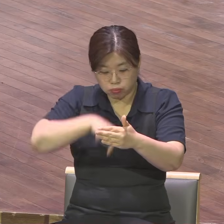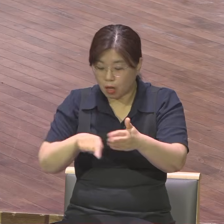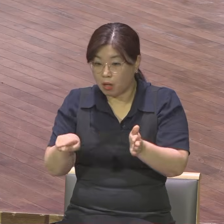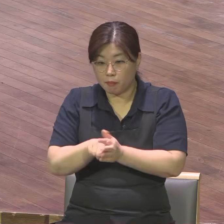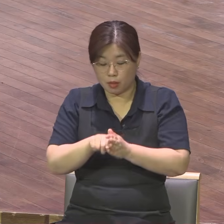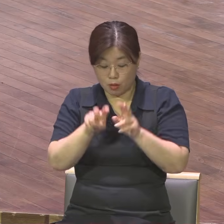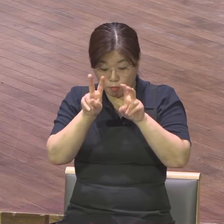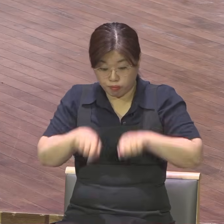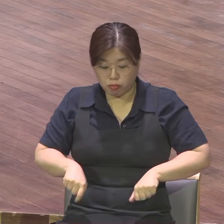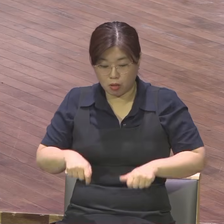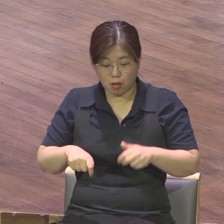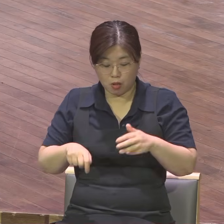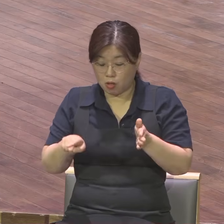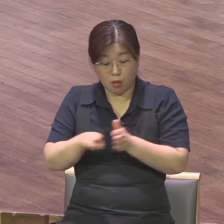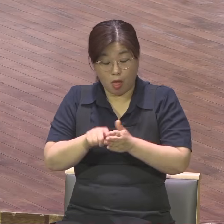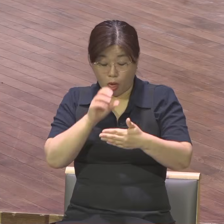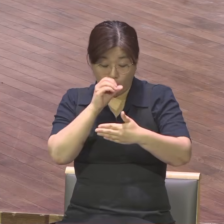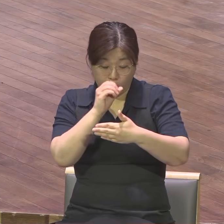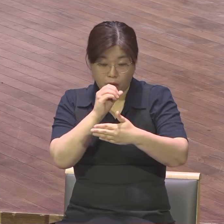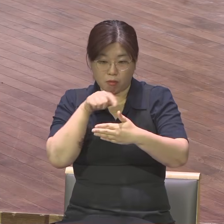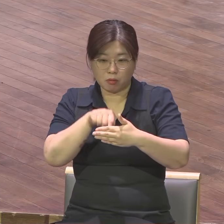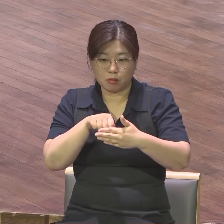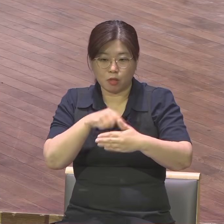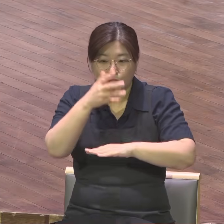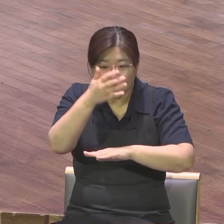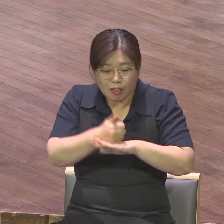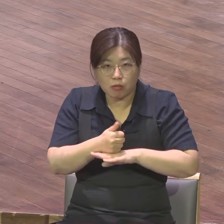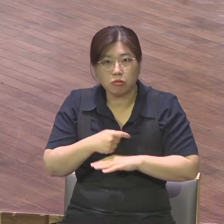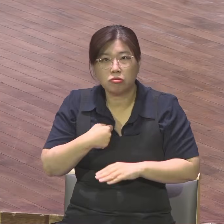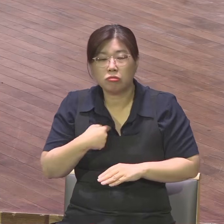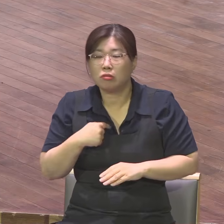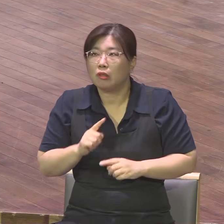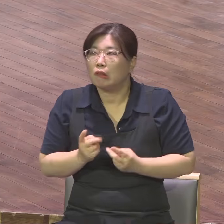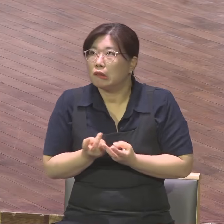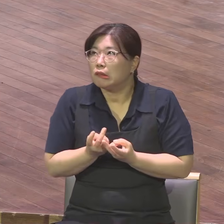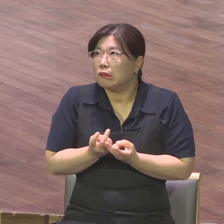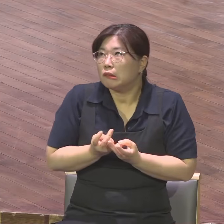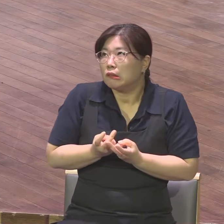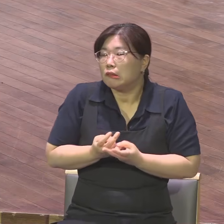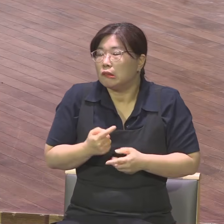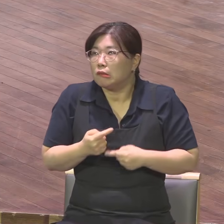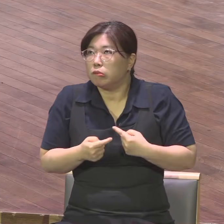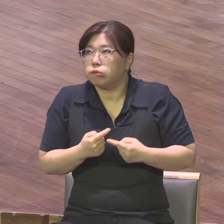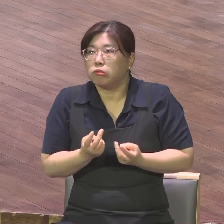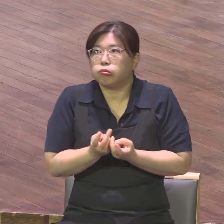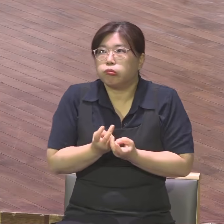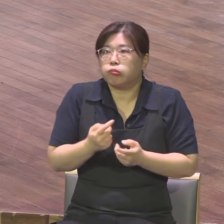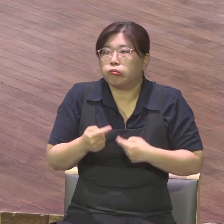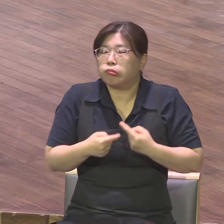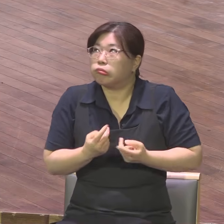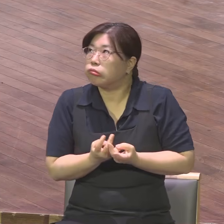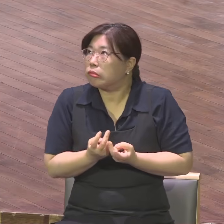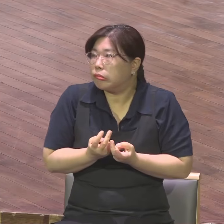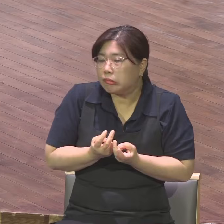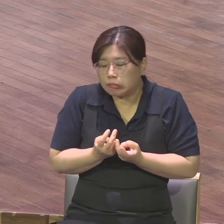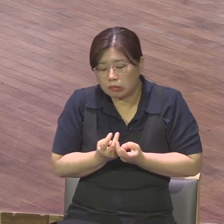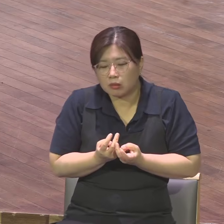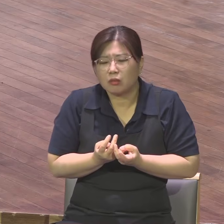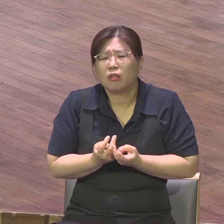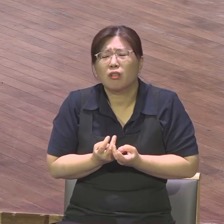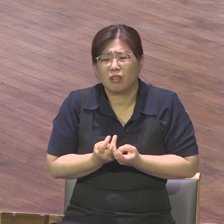그러고, 선지자 말도 설교도 들었어요. 하나도 남아있지 않았어요.